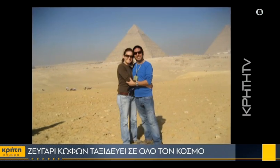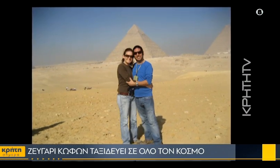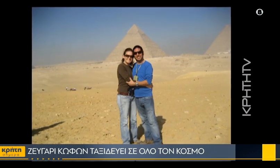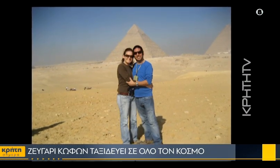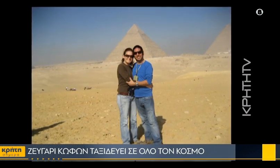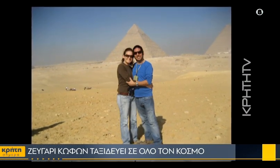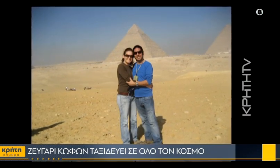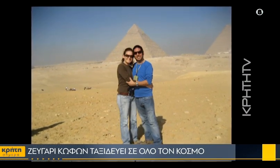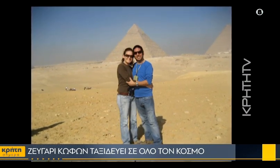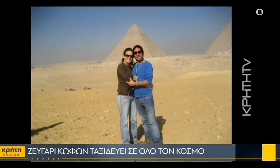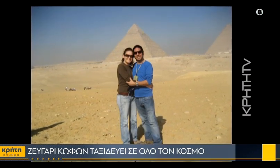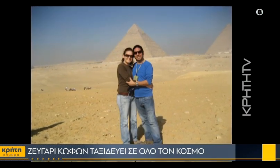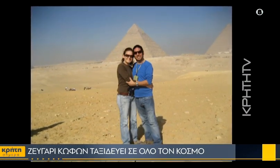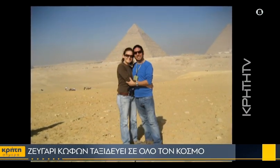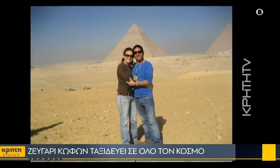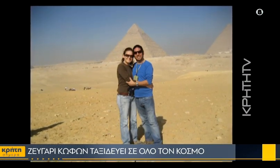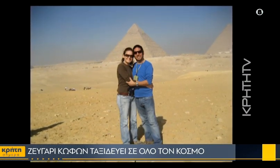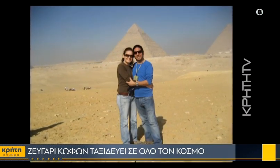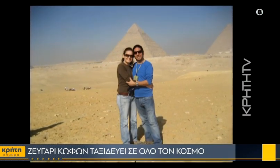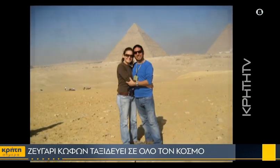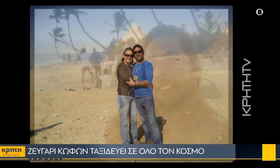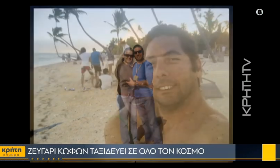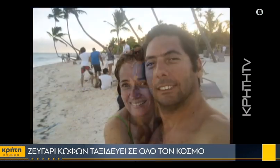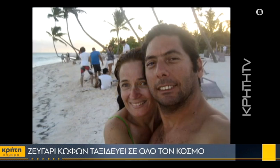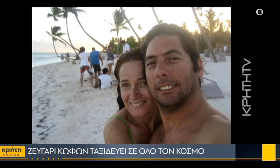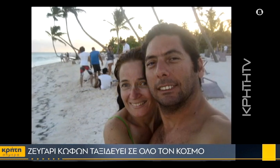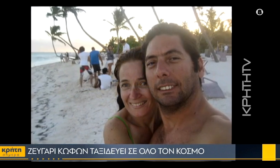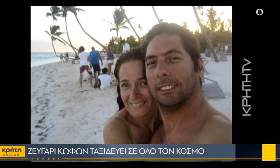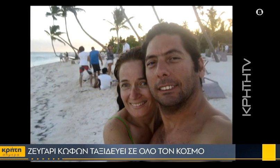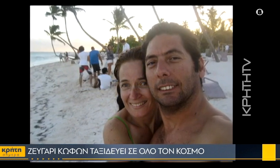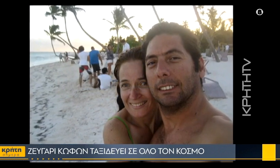υπάρχουν άνθρωποι σε αυτόν τον κόσμο που ακούν με την καρδιά τους.